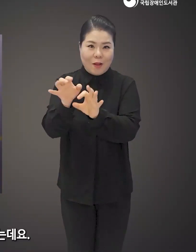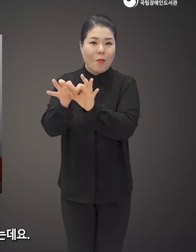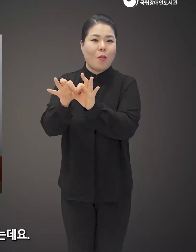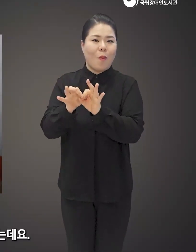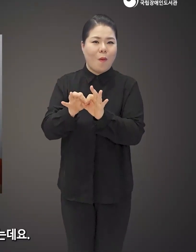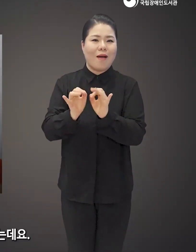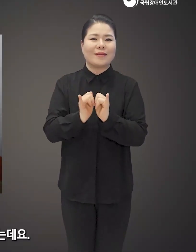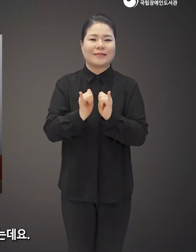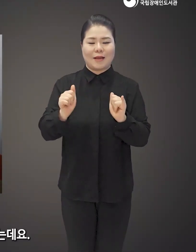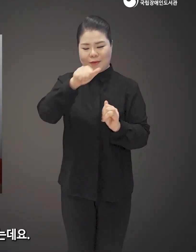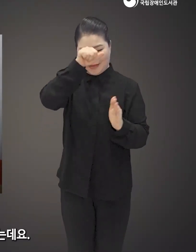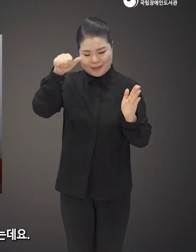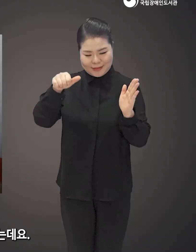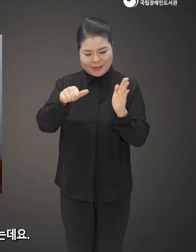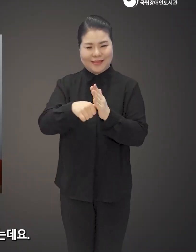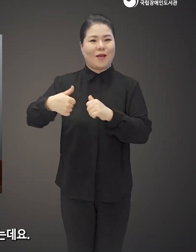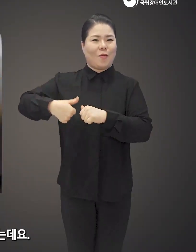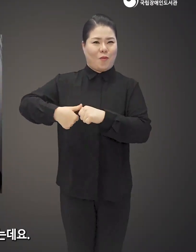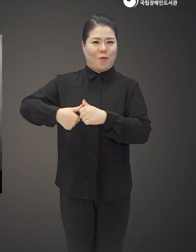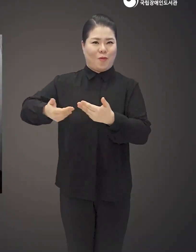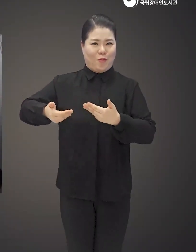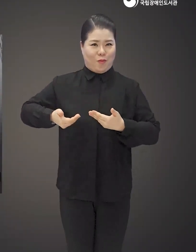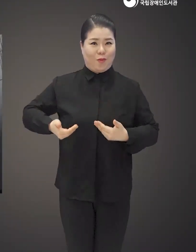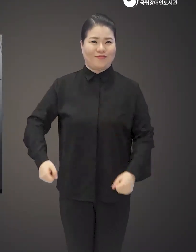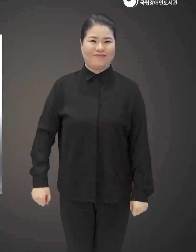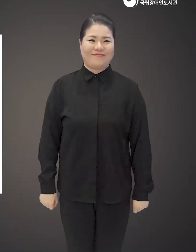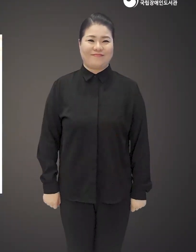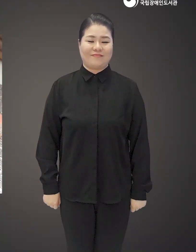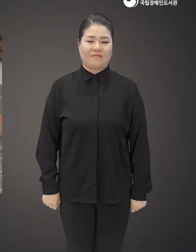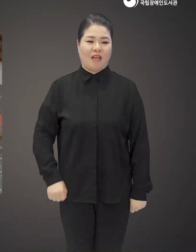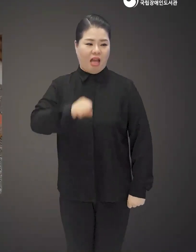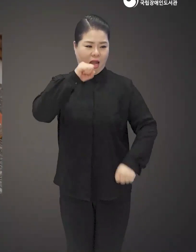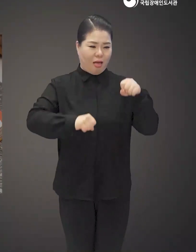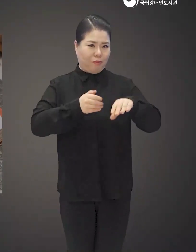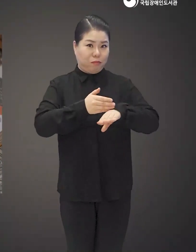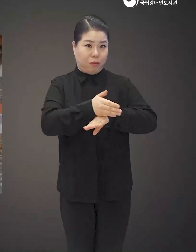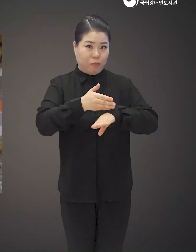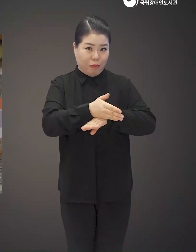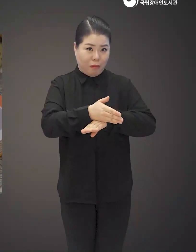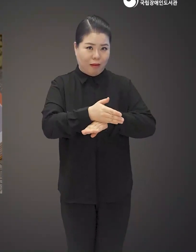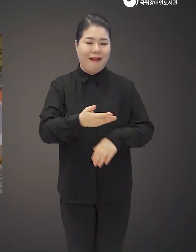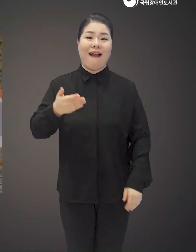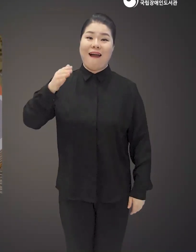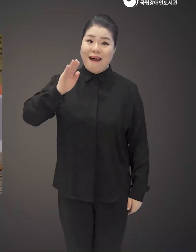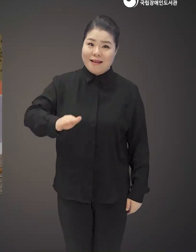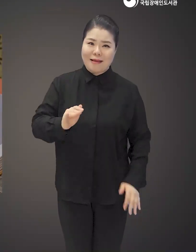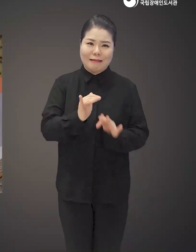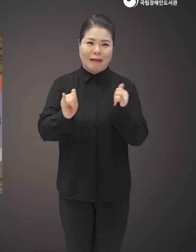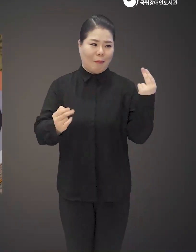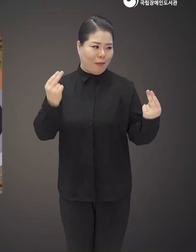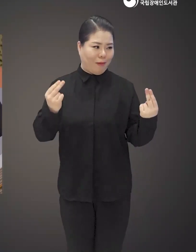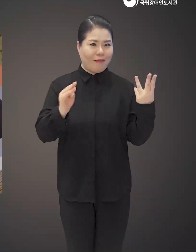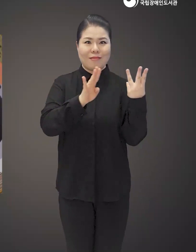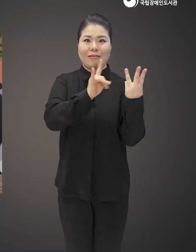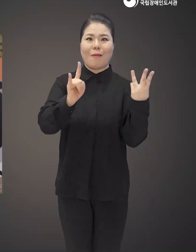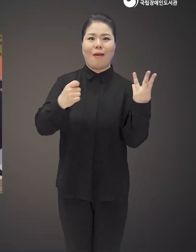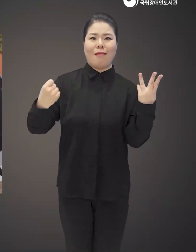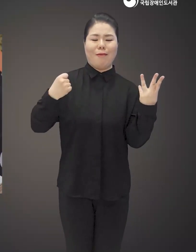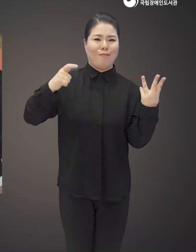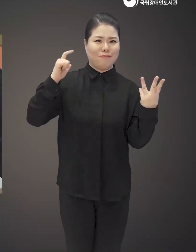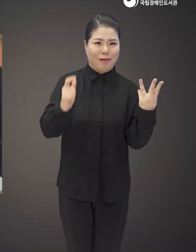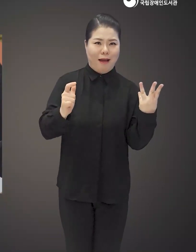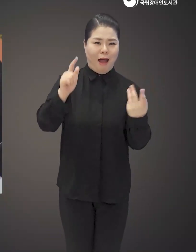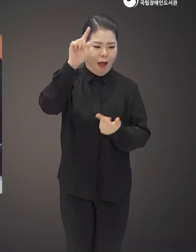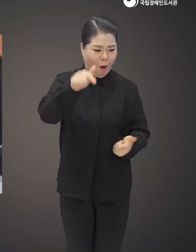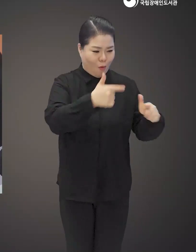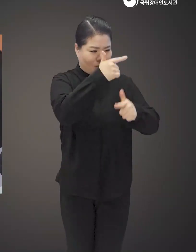살려 우리에게 인생 조언을 해주고 있는데요. 느리지만 팔의 힘만큼은 사람보다 3배나 세서 온종일